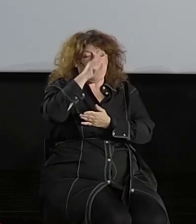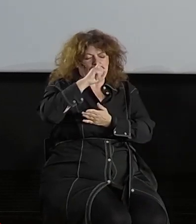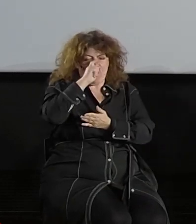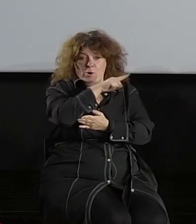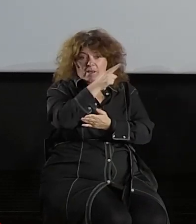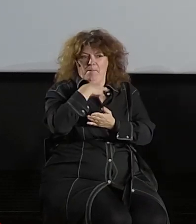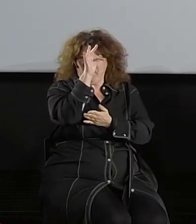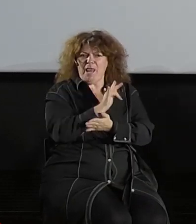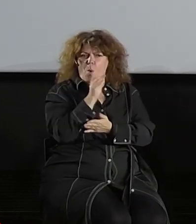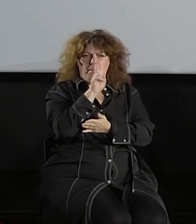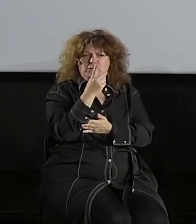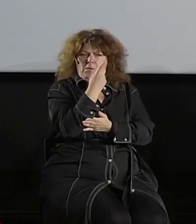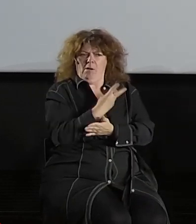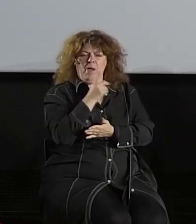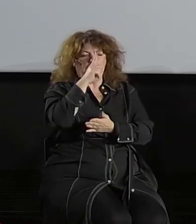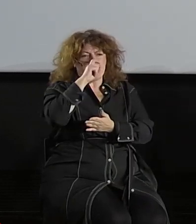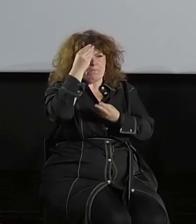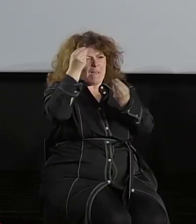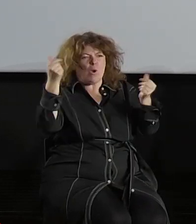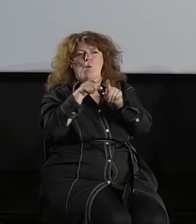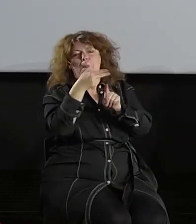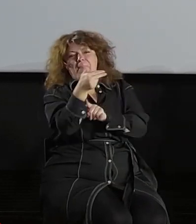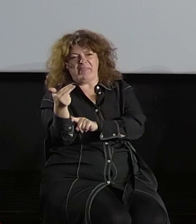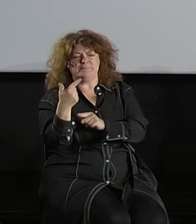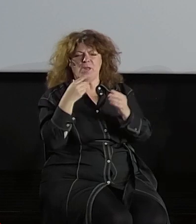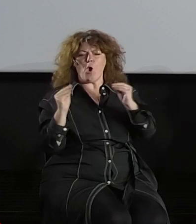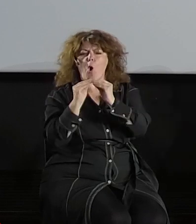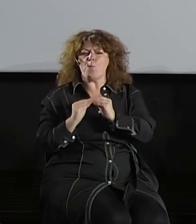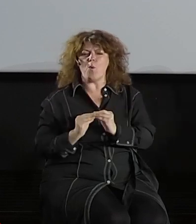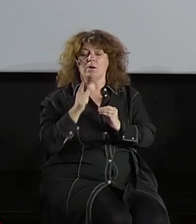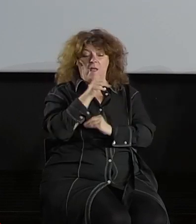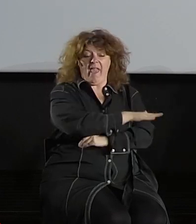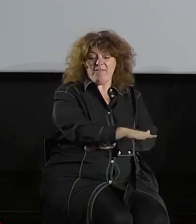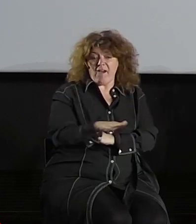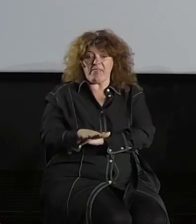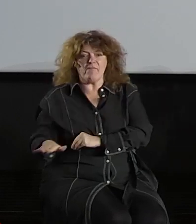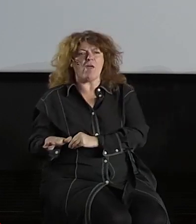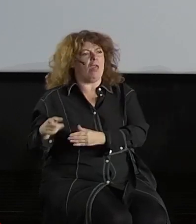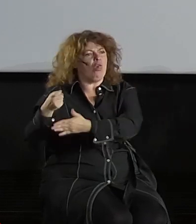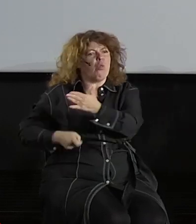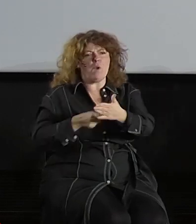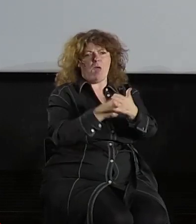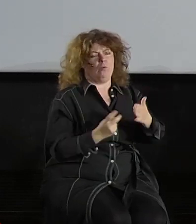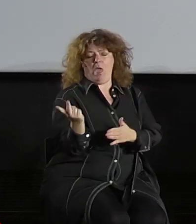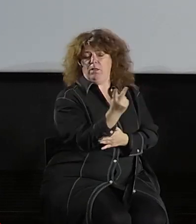Eh entonces bueno tienen Qué cosas tienen en común pues una infancia dura no muy muy dura